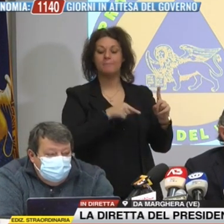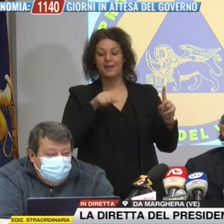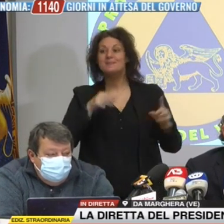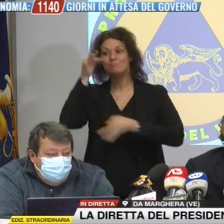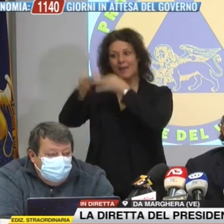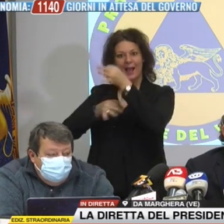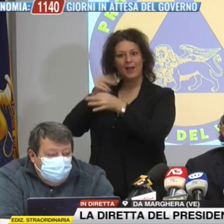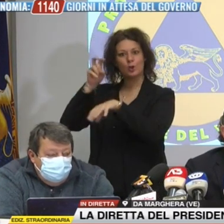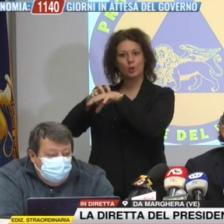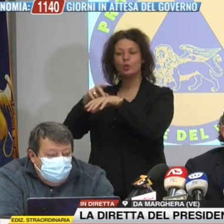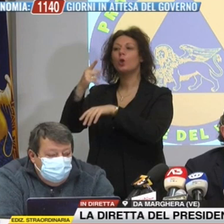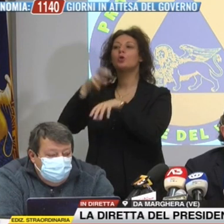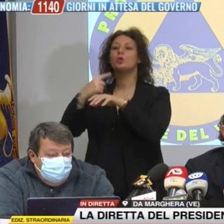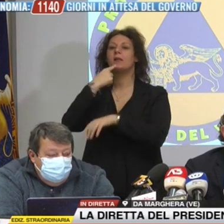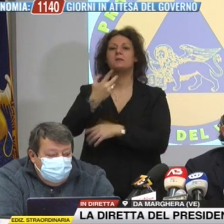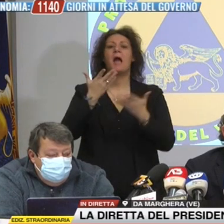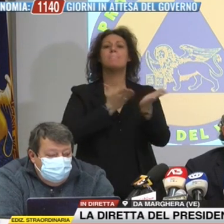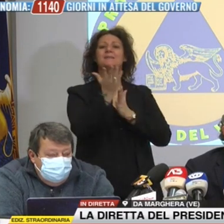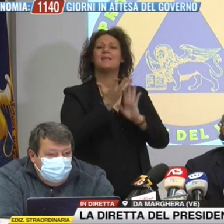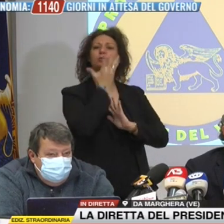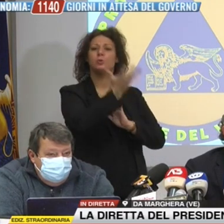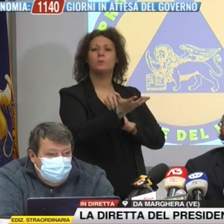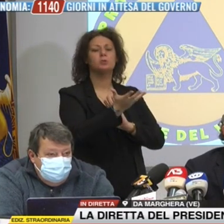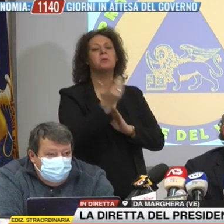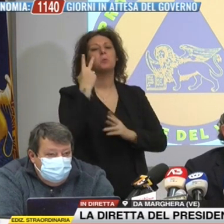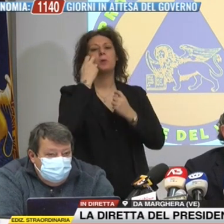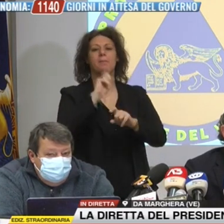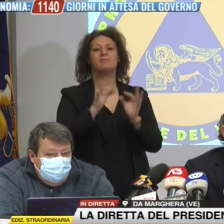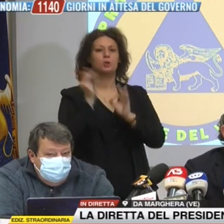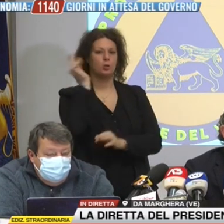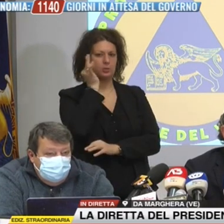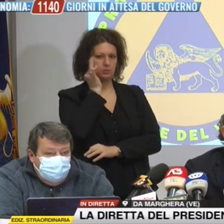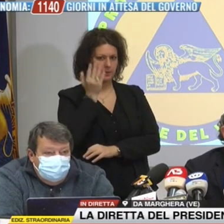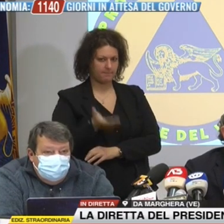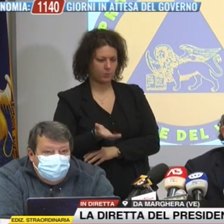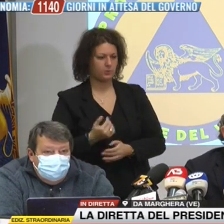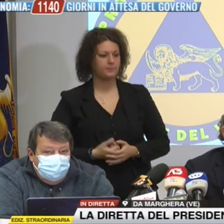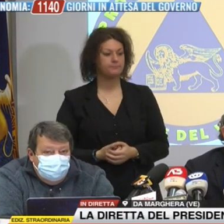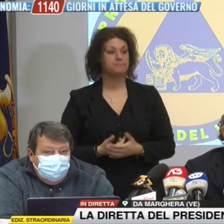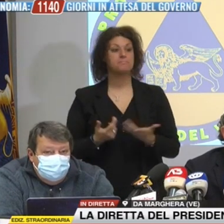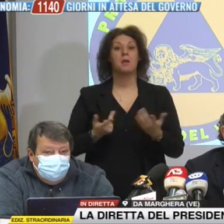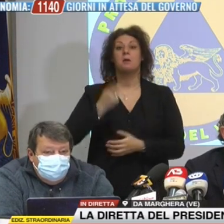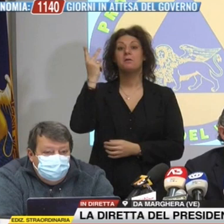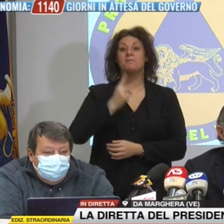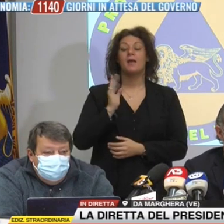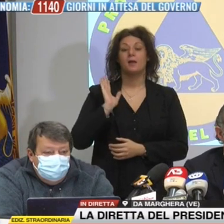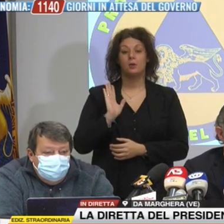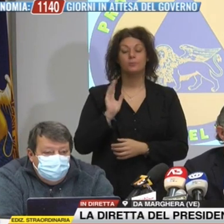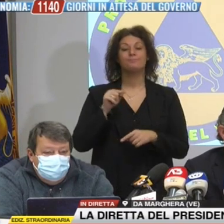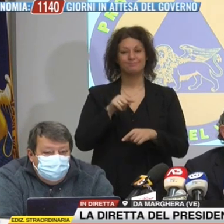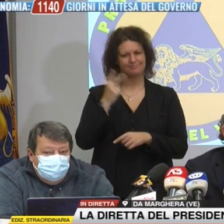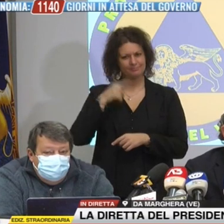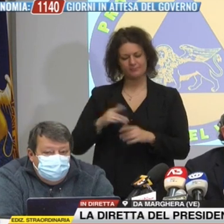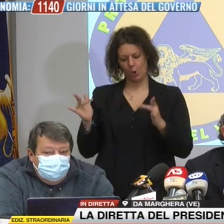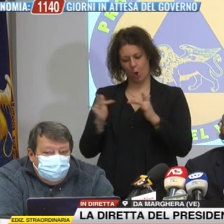costringerla. Però guardate, lei rappresenta un contatto stretto di persona che comunque è risultata positiva, ma è risultata